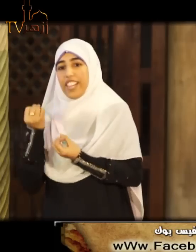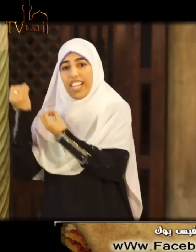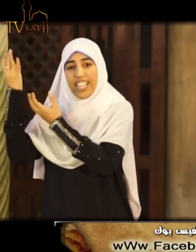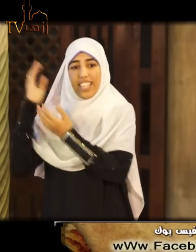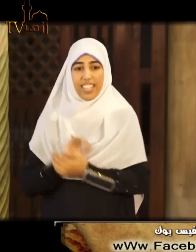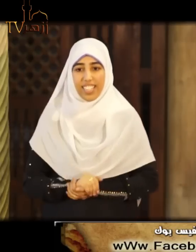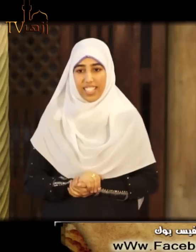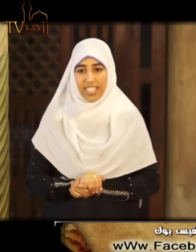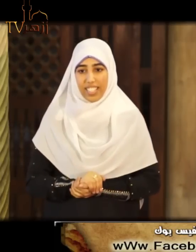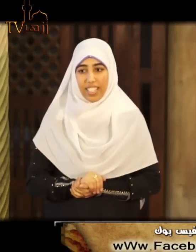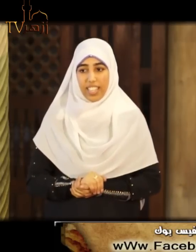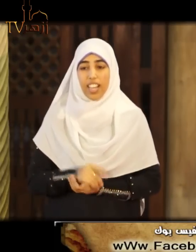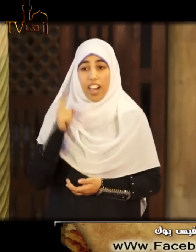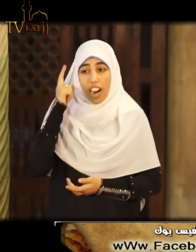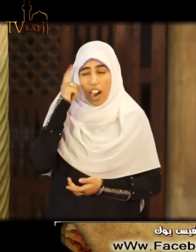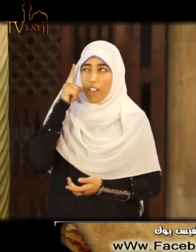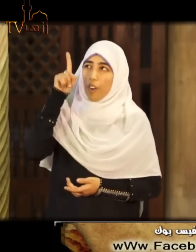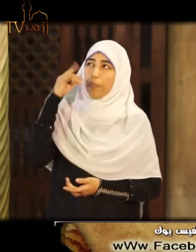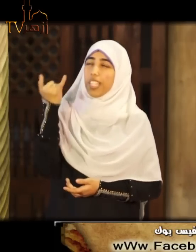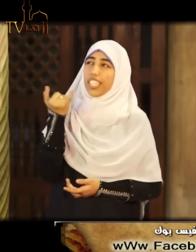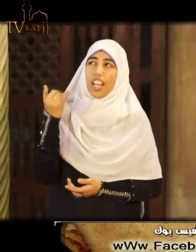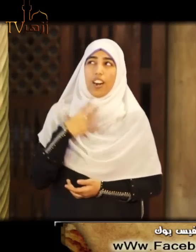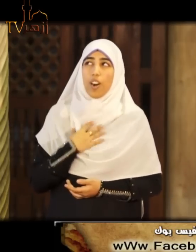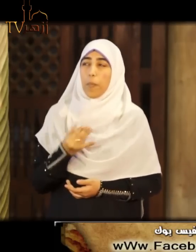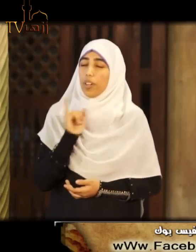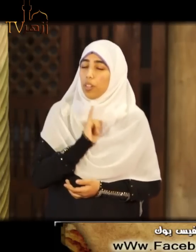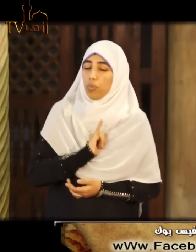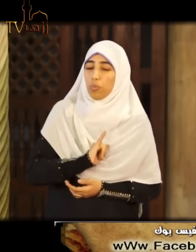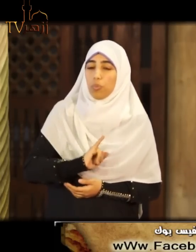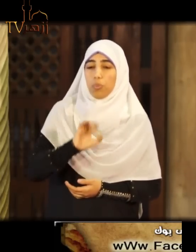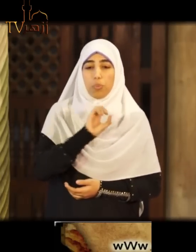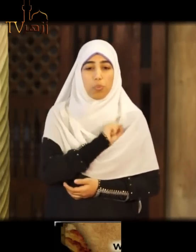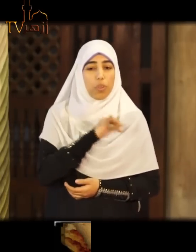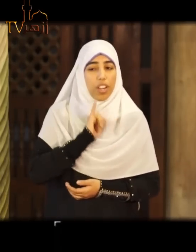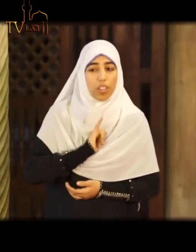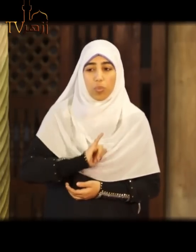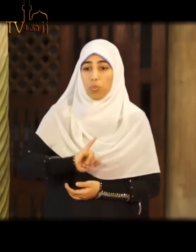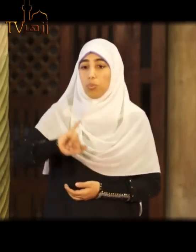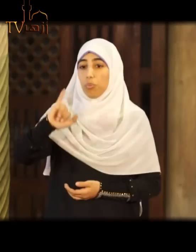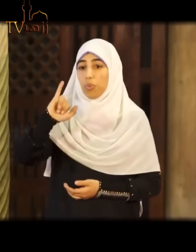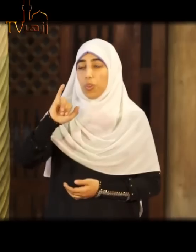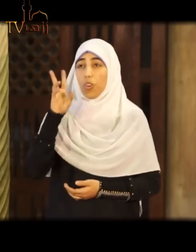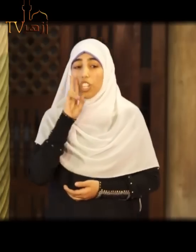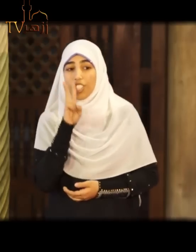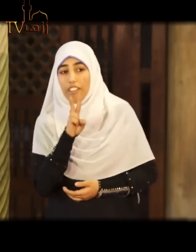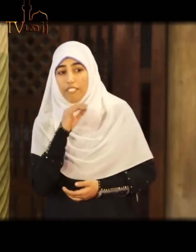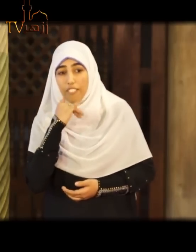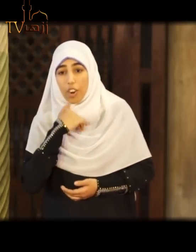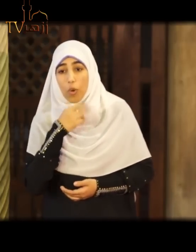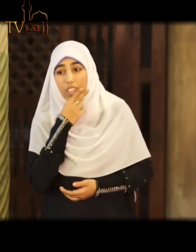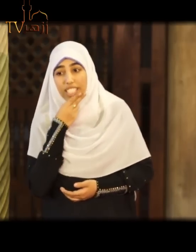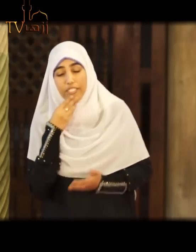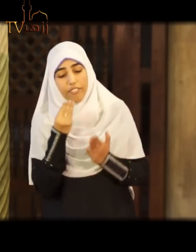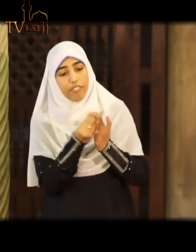الله وصبرنا دخلنا الجنة بغير حساب، وتتفوقون بأشياء